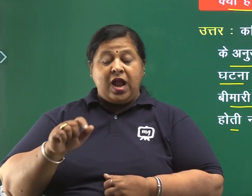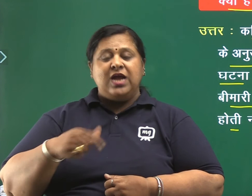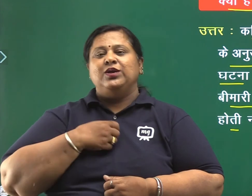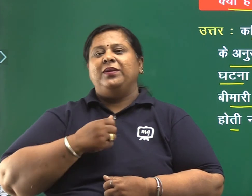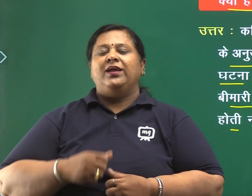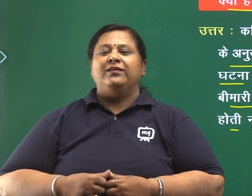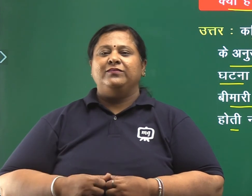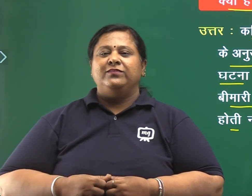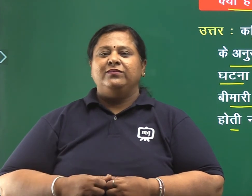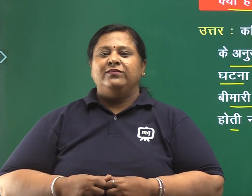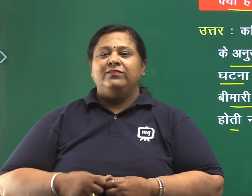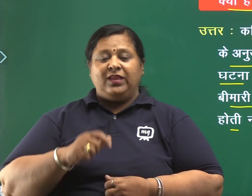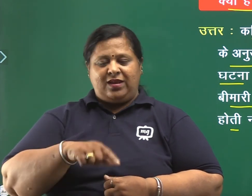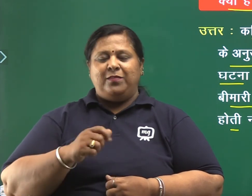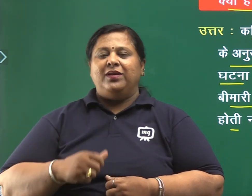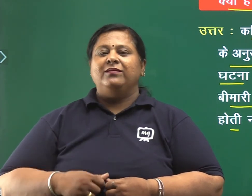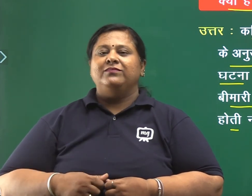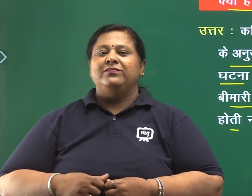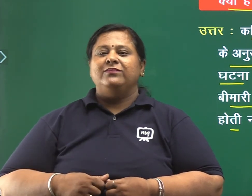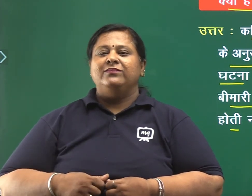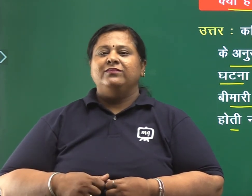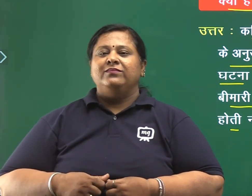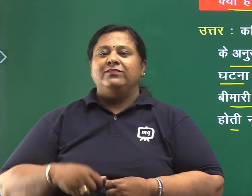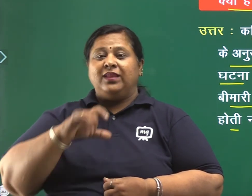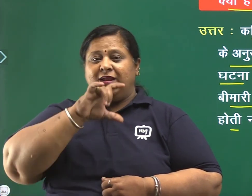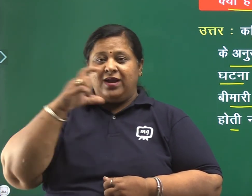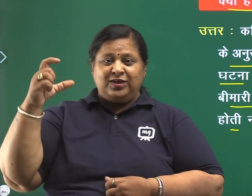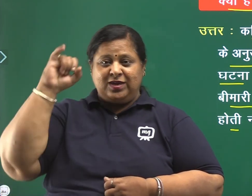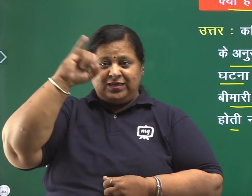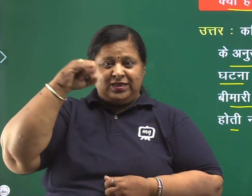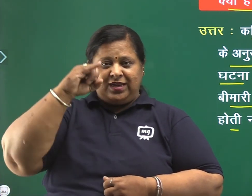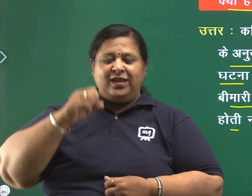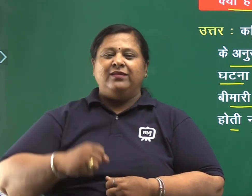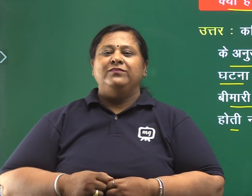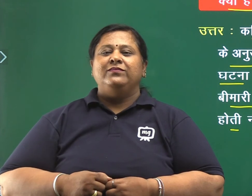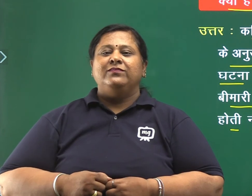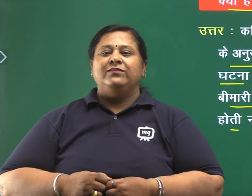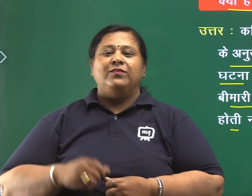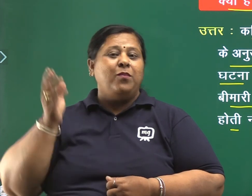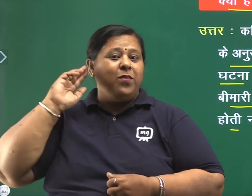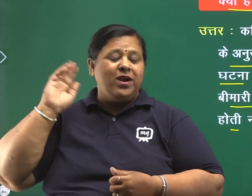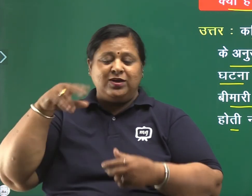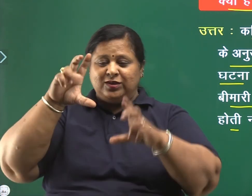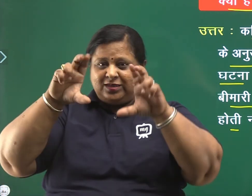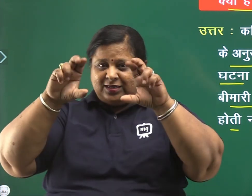हमने यहाँ पर कक्षा 6 के पाठ 4